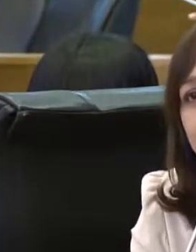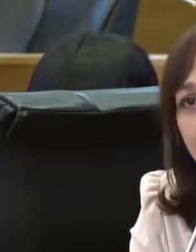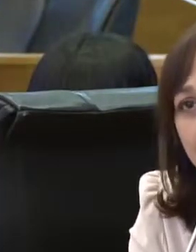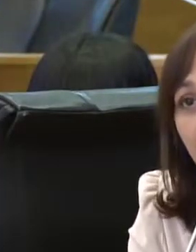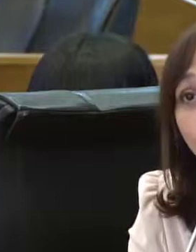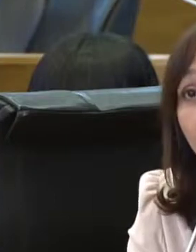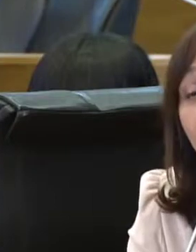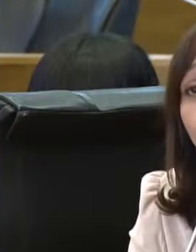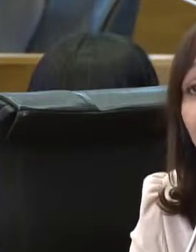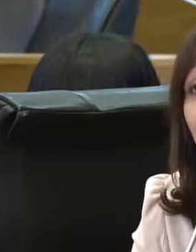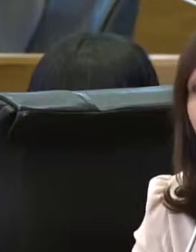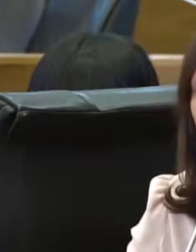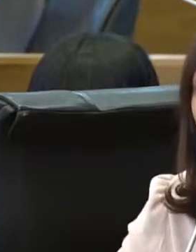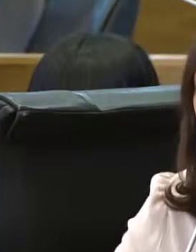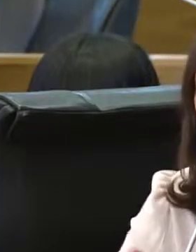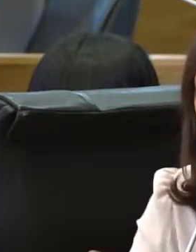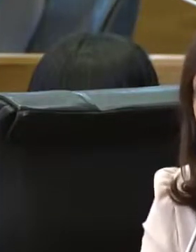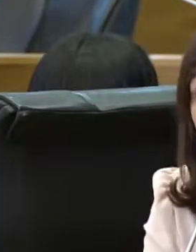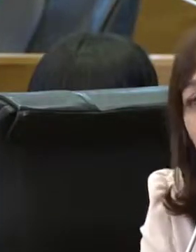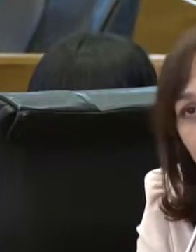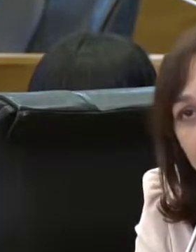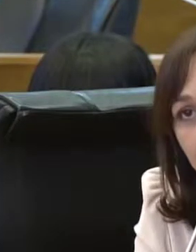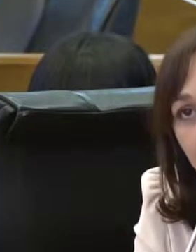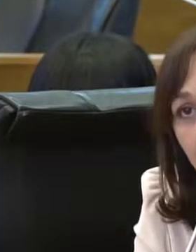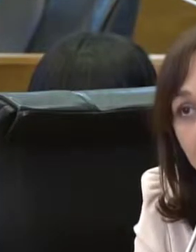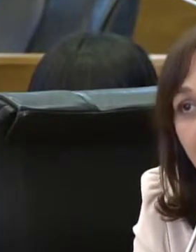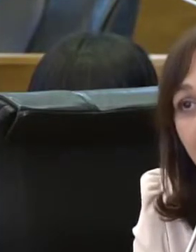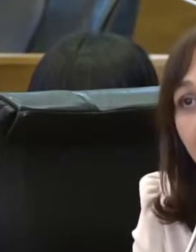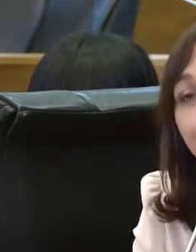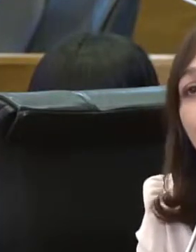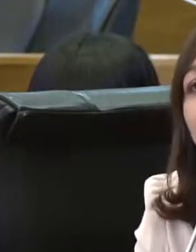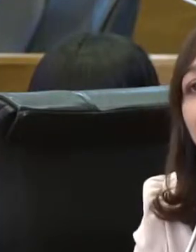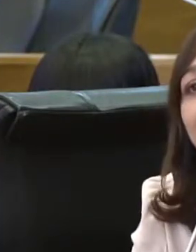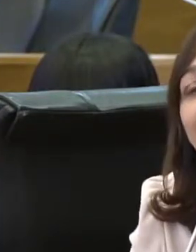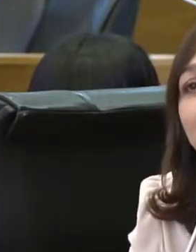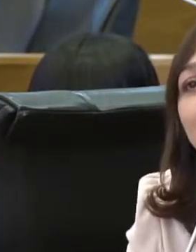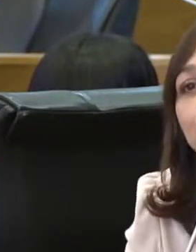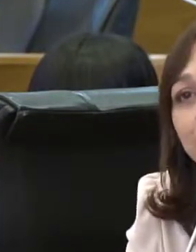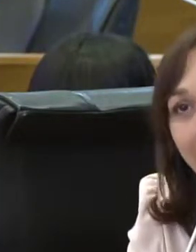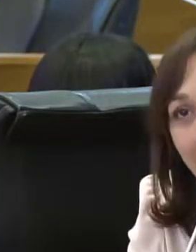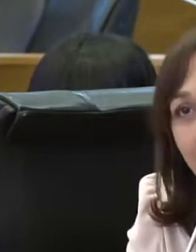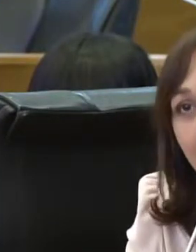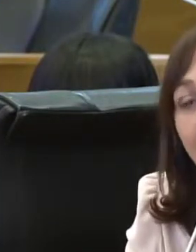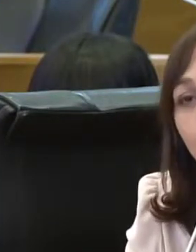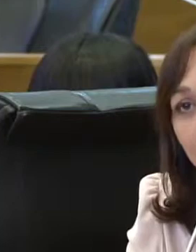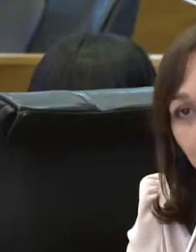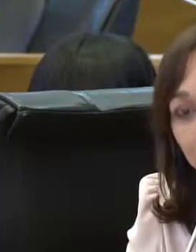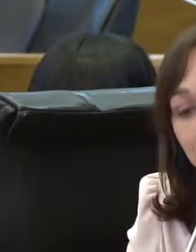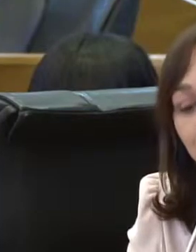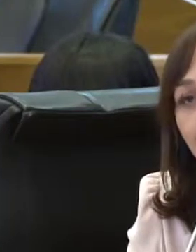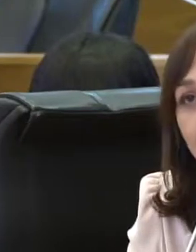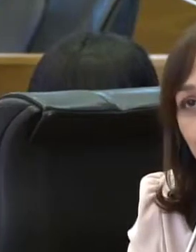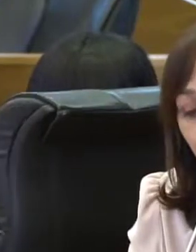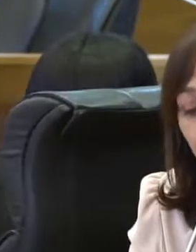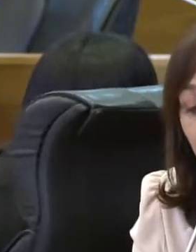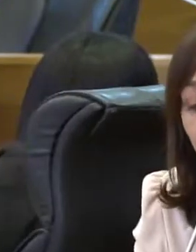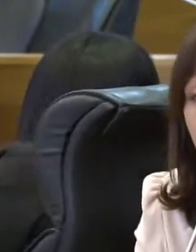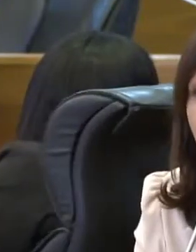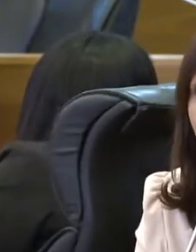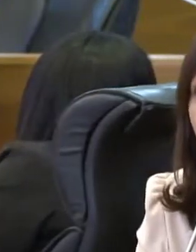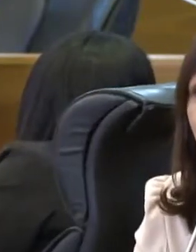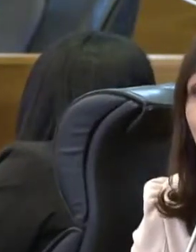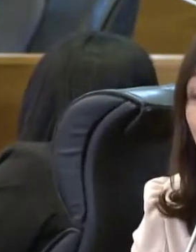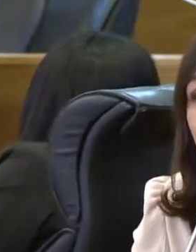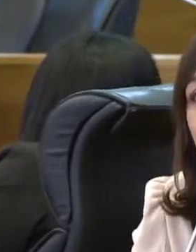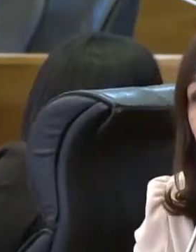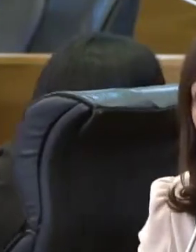classe empresarial. Eu acho que a nossa presença, deputado Zé Carlos, ela pode, na verdade, ajudar a equacionar, de fato, esse problema.